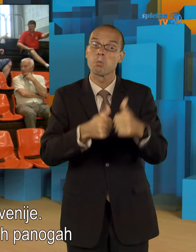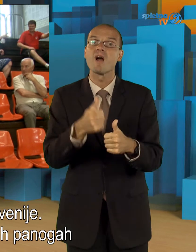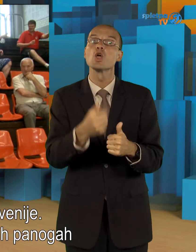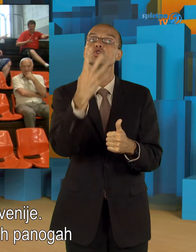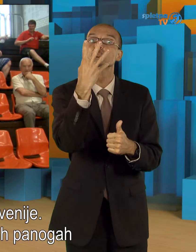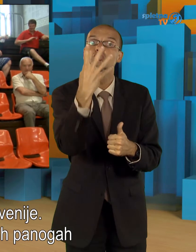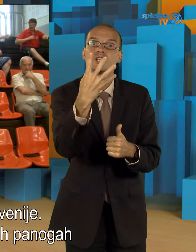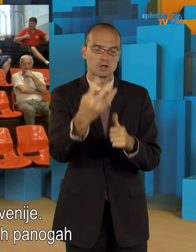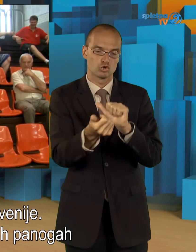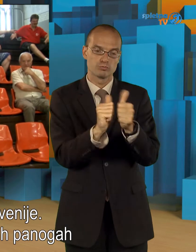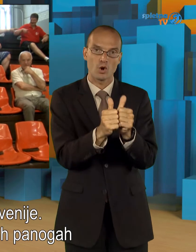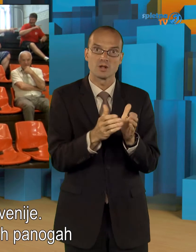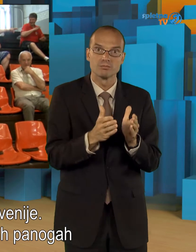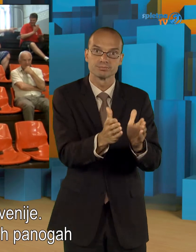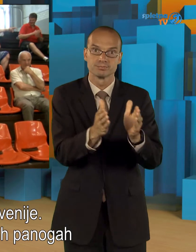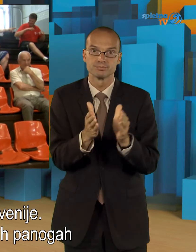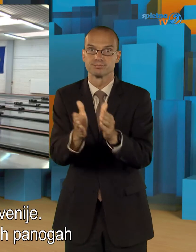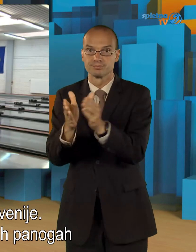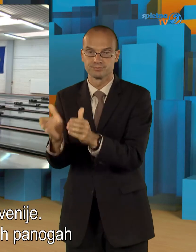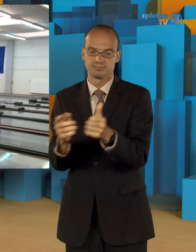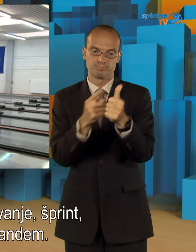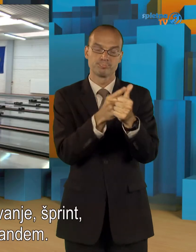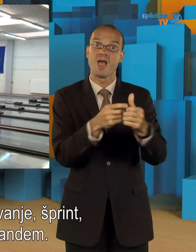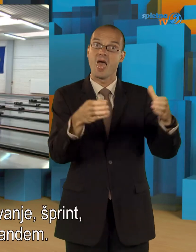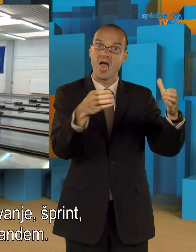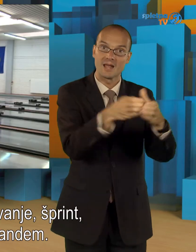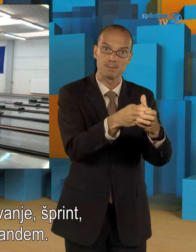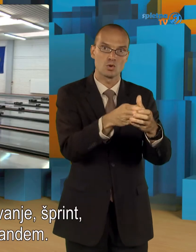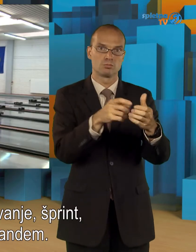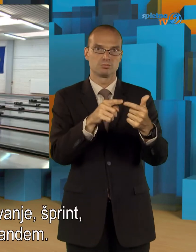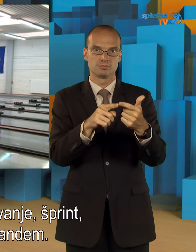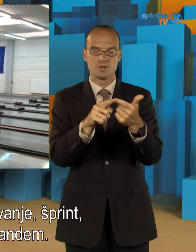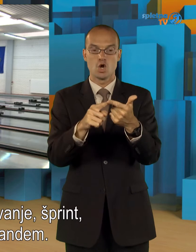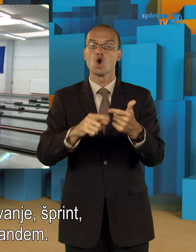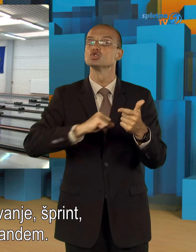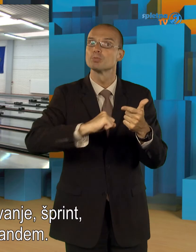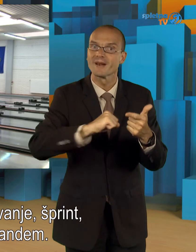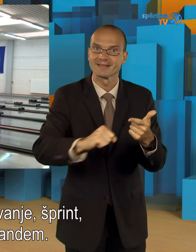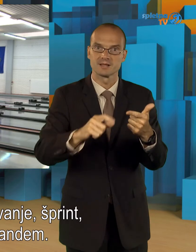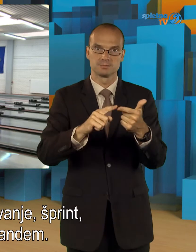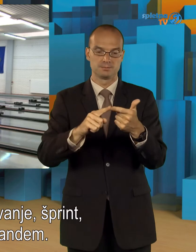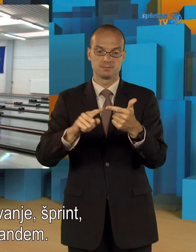Tekmovali so v 4 panogah, kot so ekipno tekmovanje, šprint, posamezno in tandem.